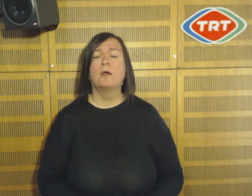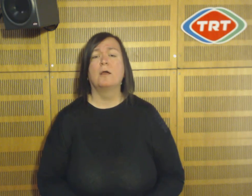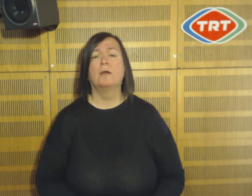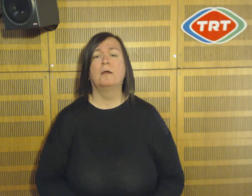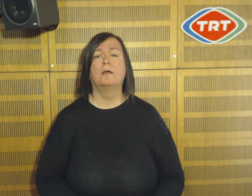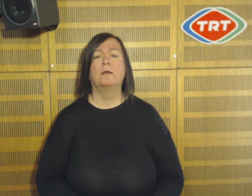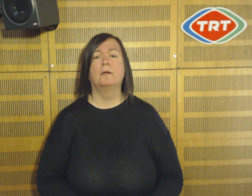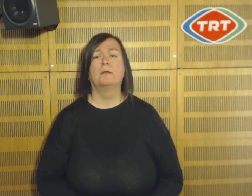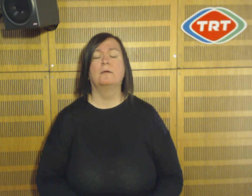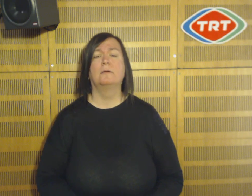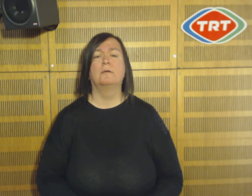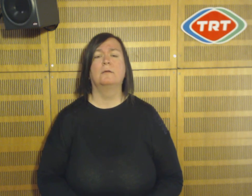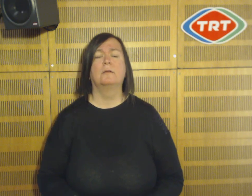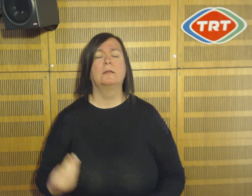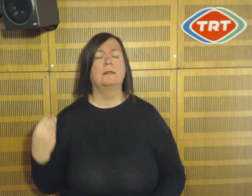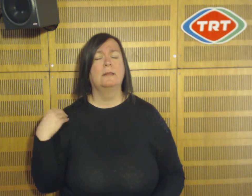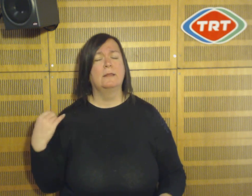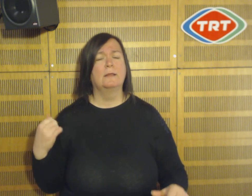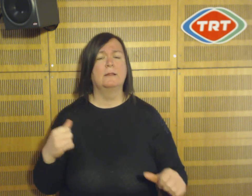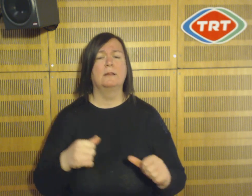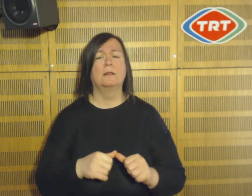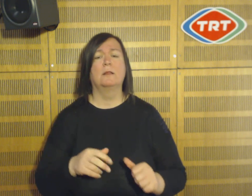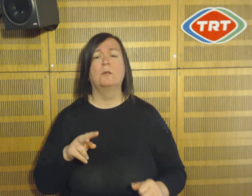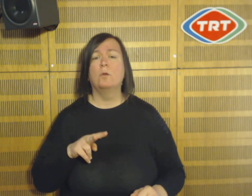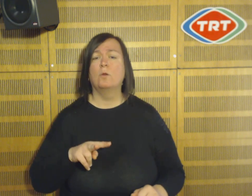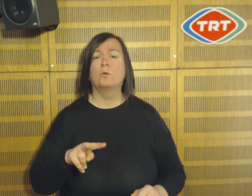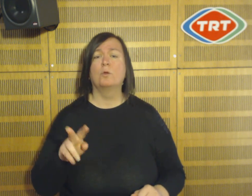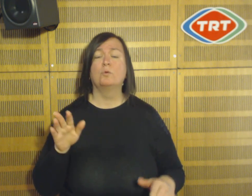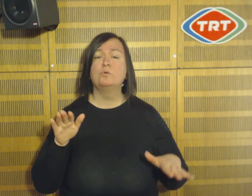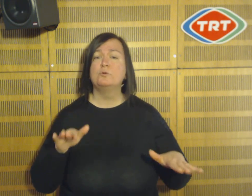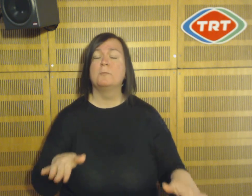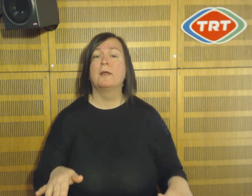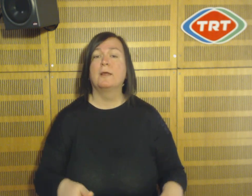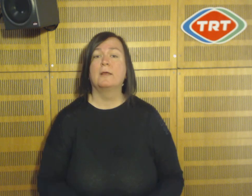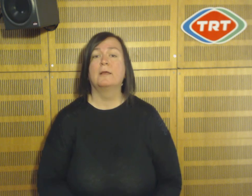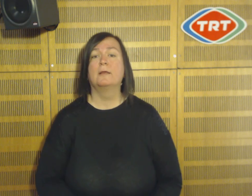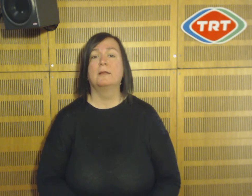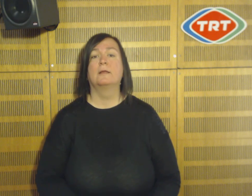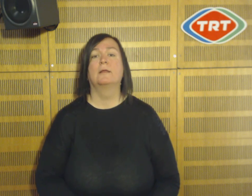sonra yeniden yollara düşmek